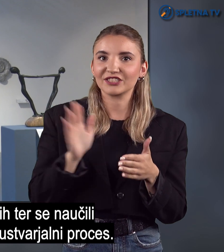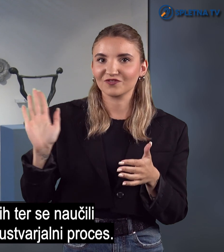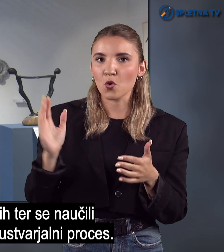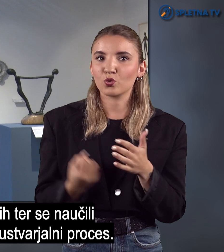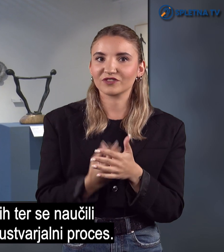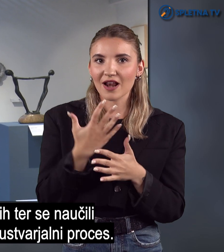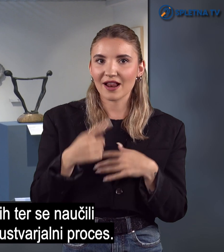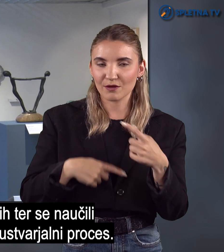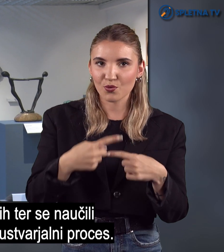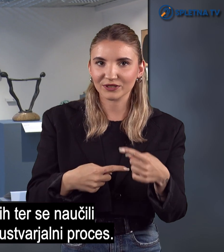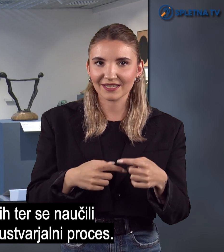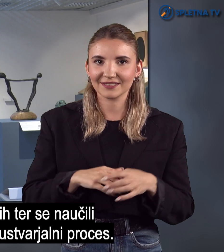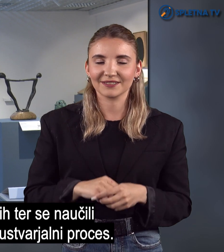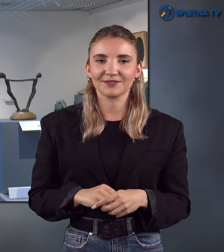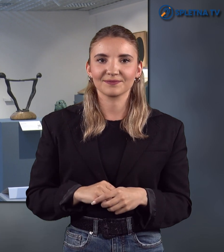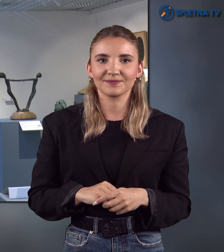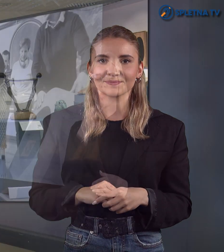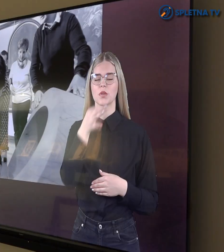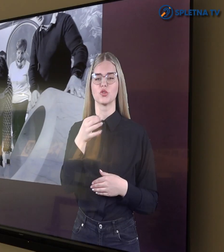svoj ustvarjalni proces.